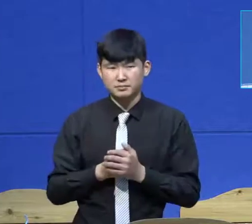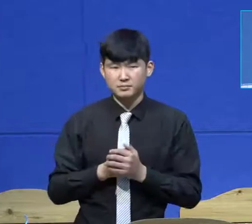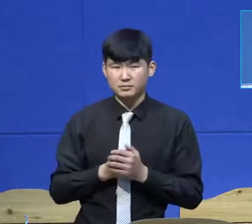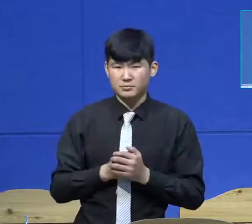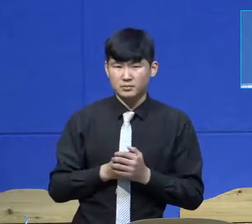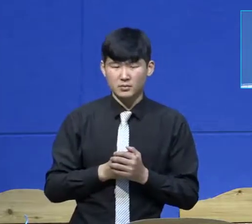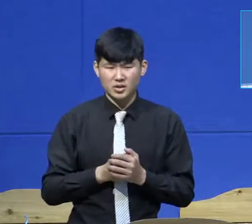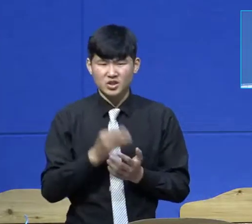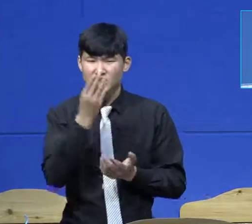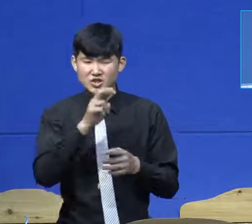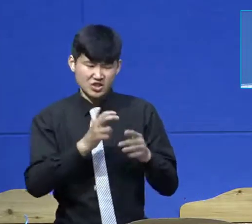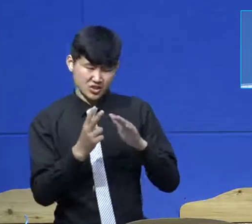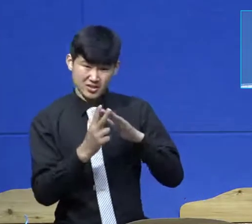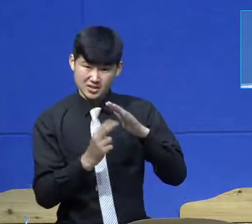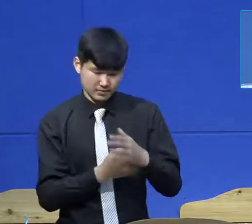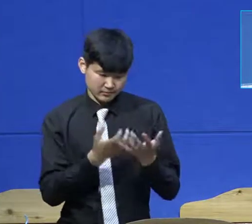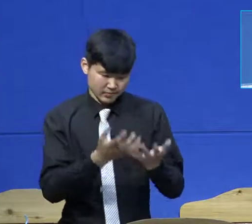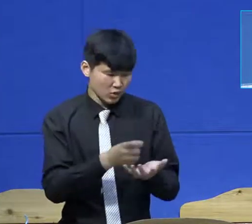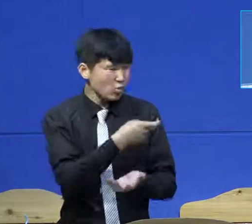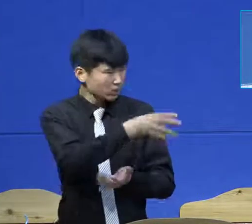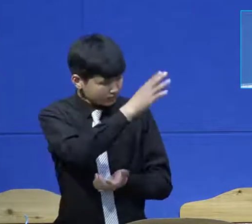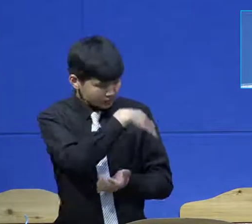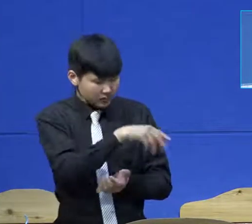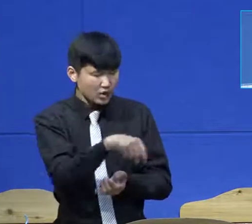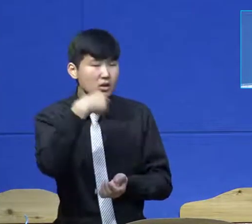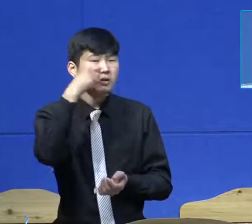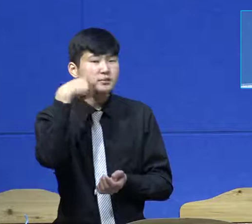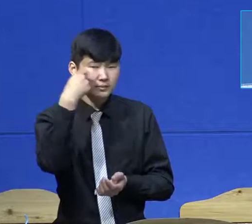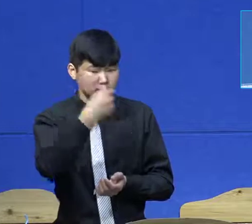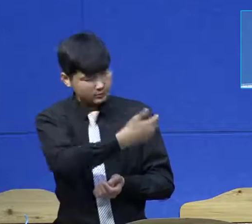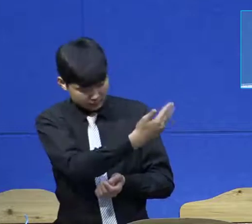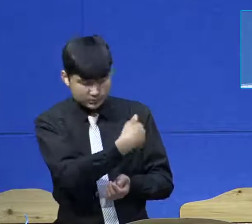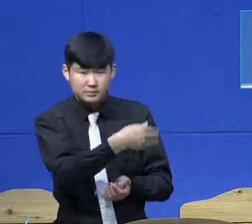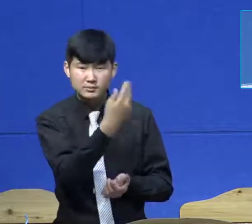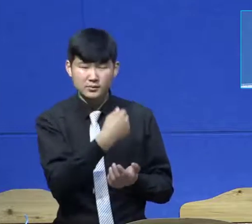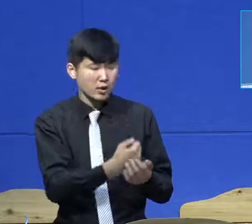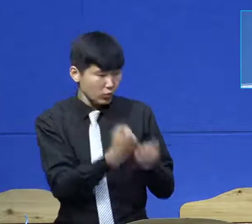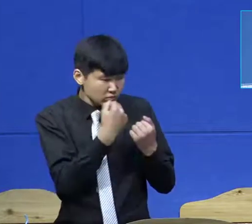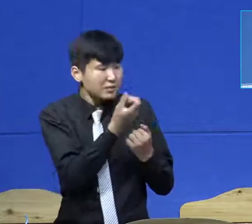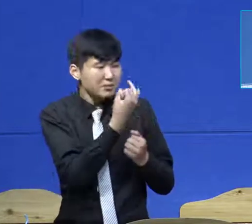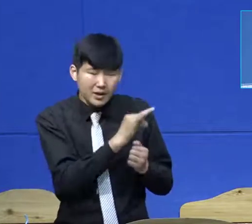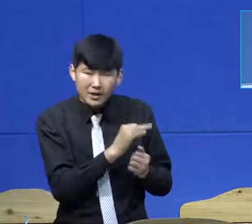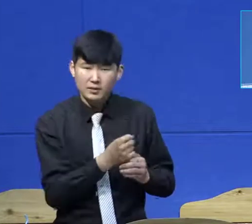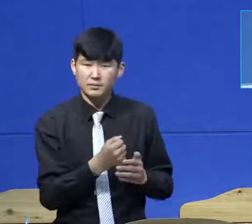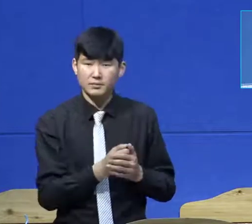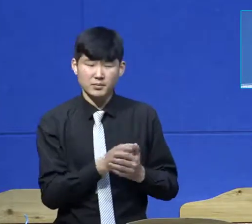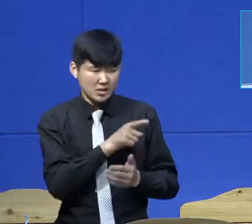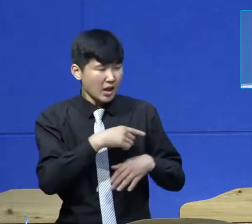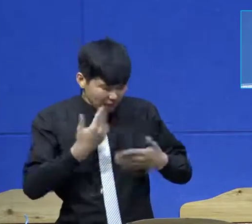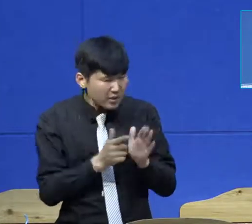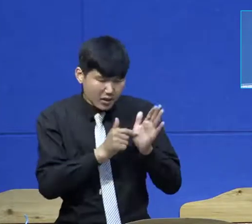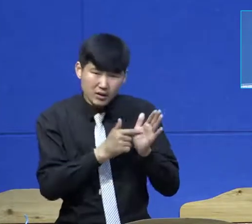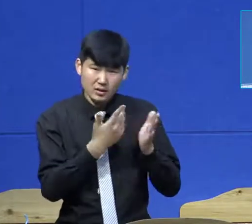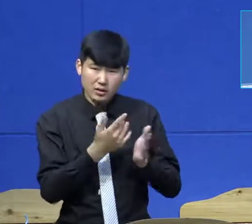одоо ширээн дээр тавиад хүүгээ дуудсан байна. Хүү ширээ засчлаа ирээдэд. Хүчтэй бай. Чи амьдрах хэрэгтэй